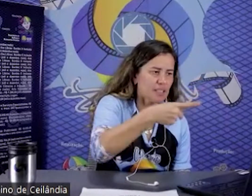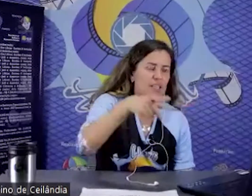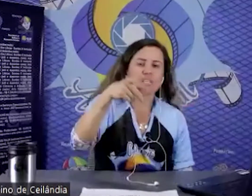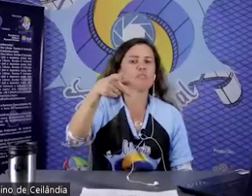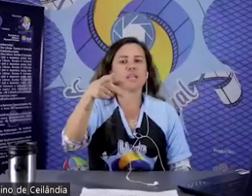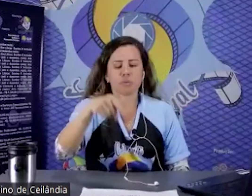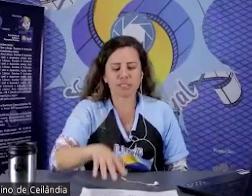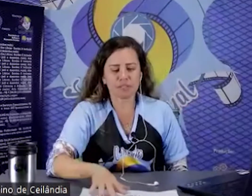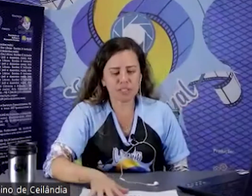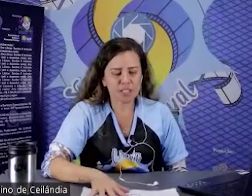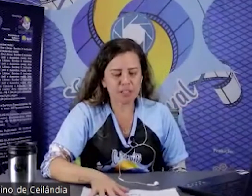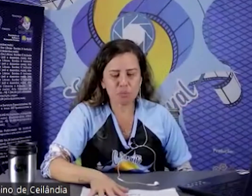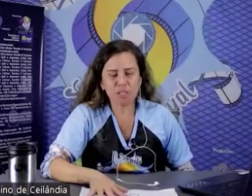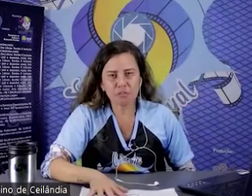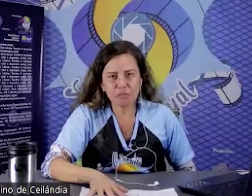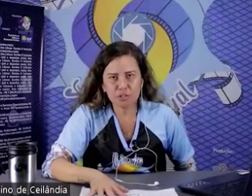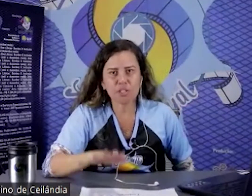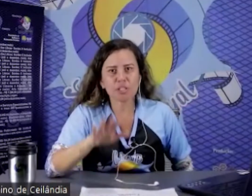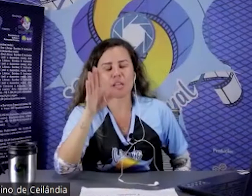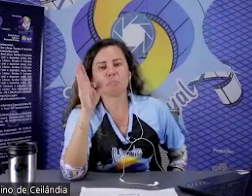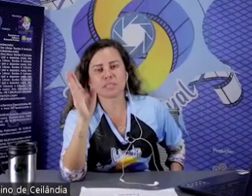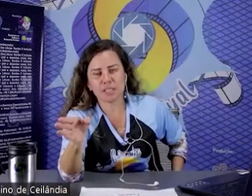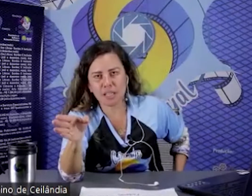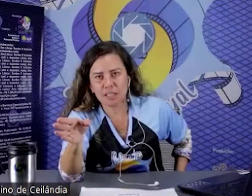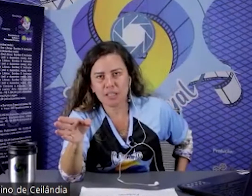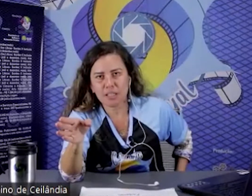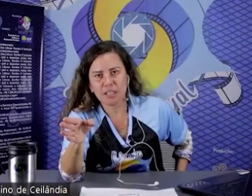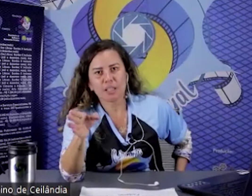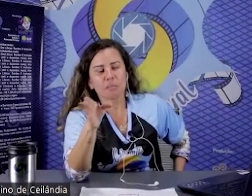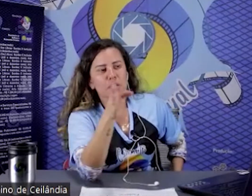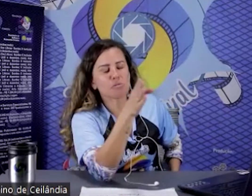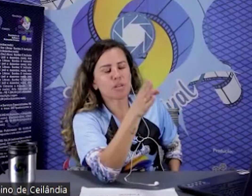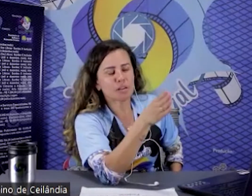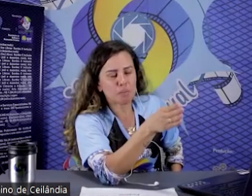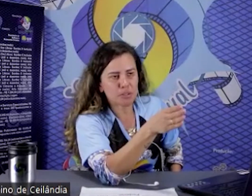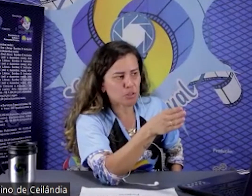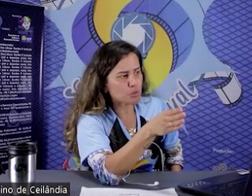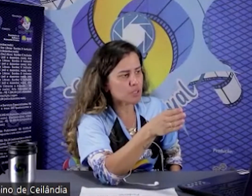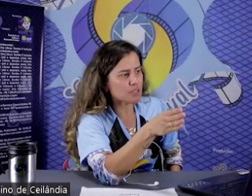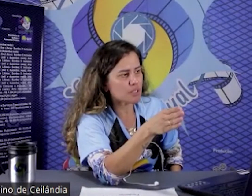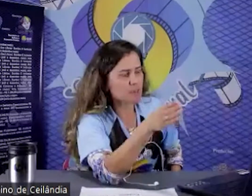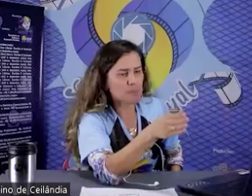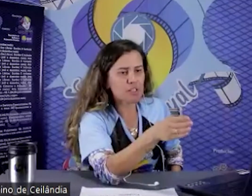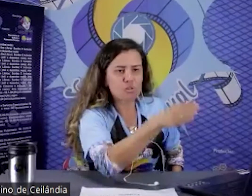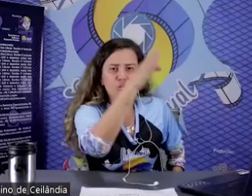E eu Isso, falei, pois é, vocês querem os benefícios de ter um PCD, mas não querem uma pessoa para